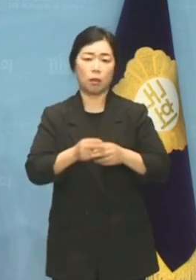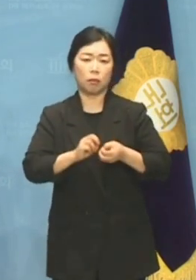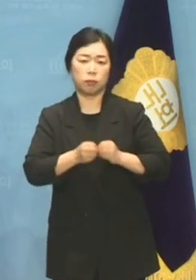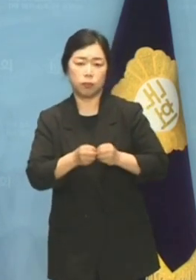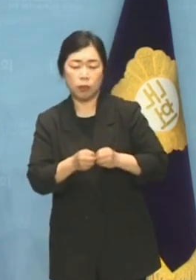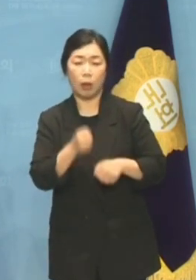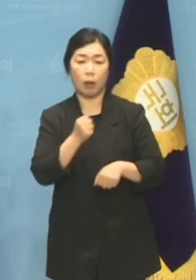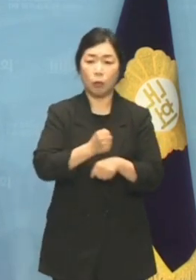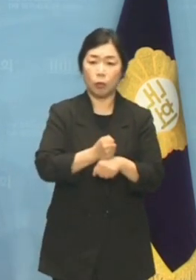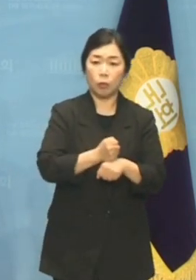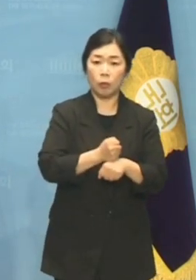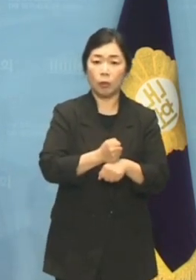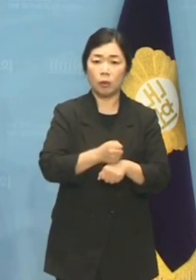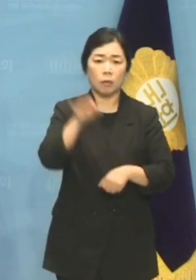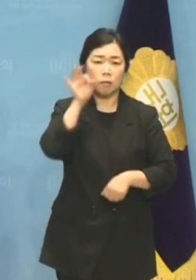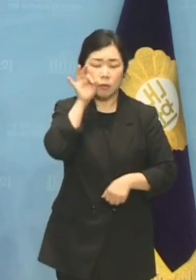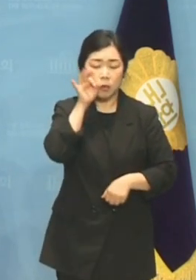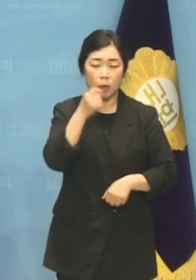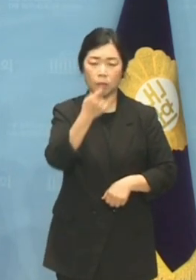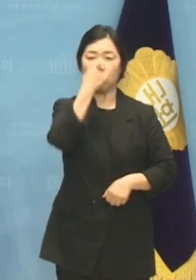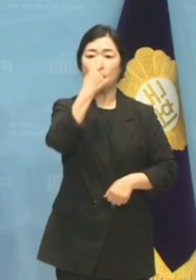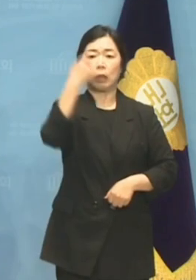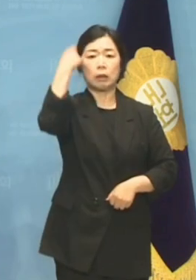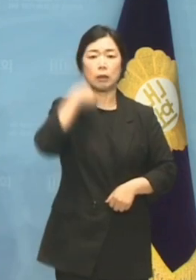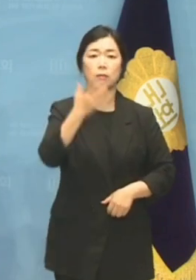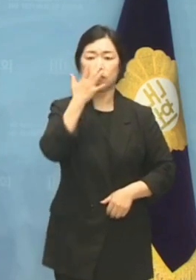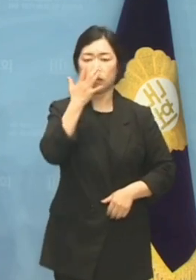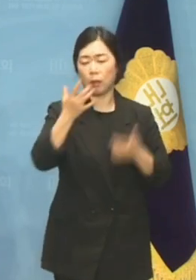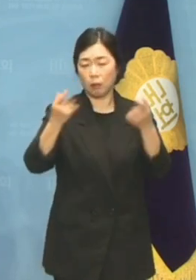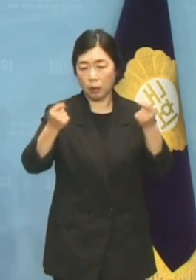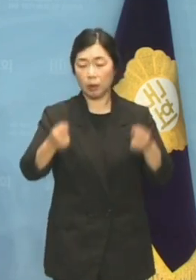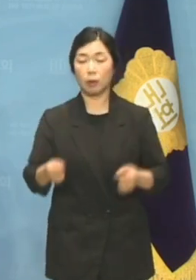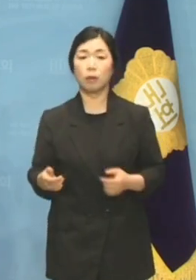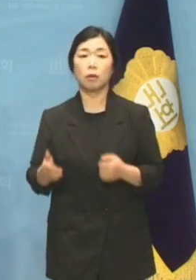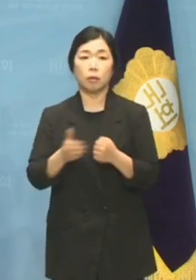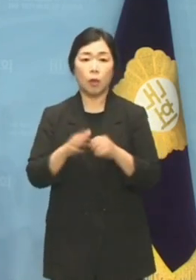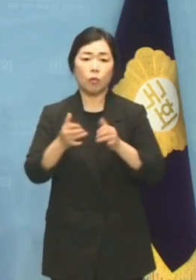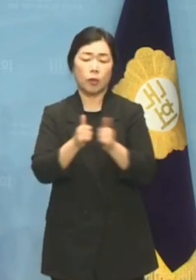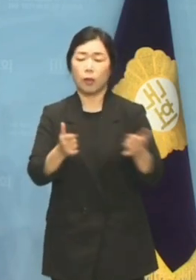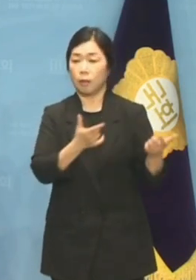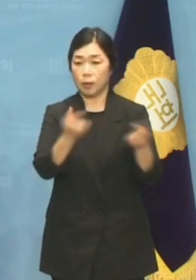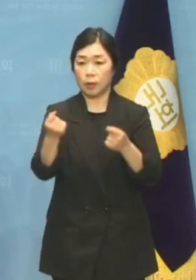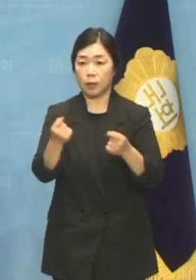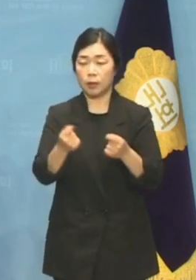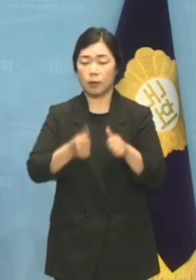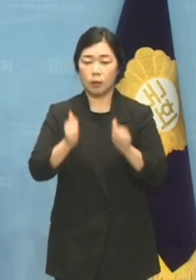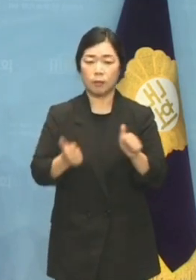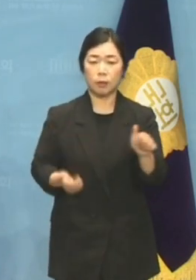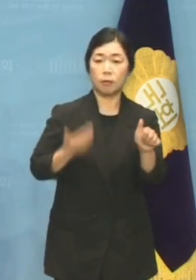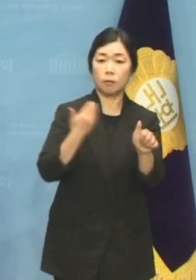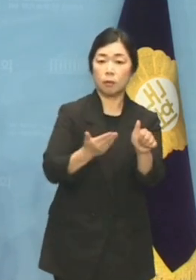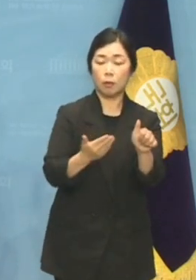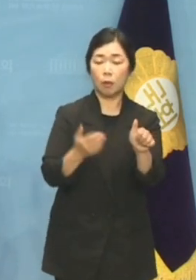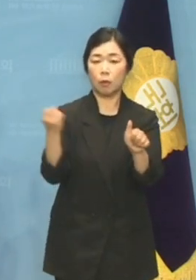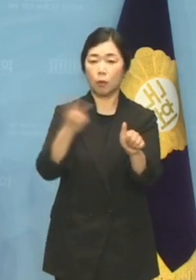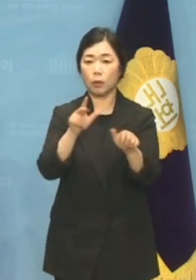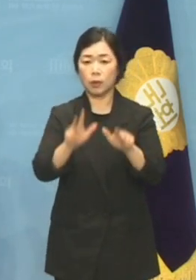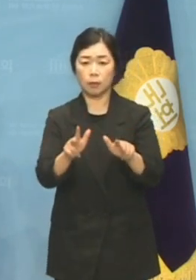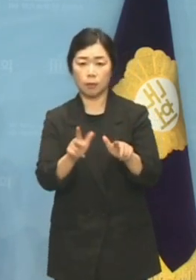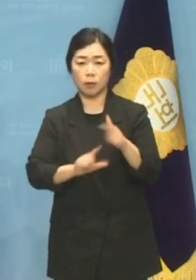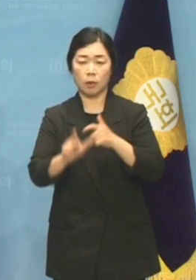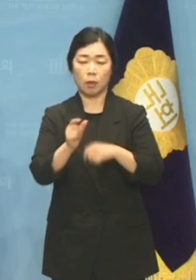팔아넘기고도 부끄러움과 수치도 못 느끼고 있는 것 같습니다. 이럴수록 국민과 함께 심판하고 더